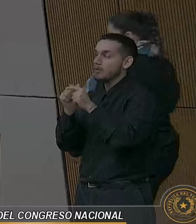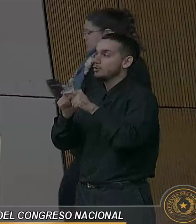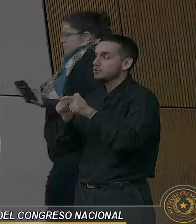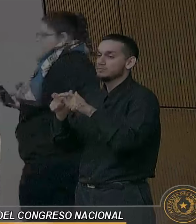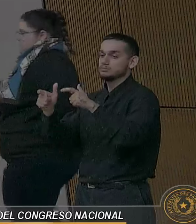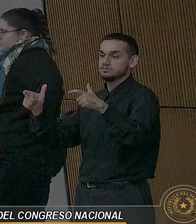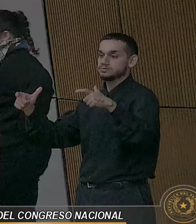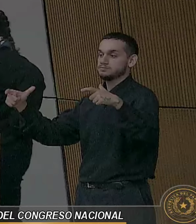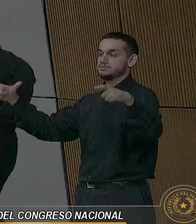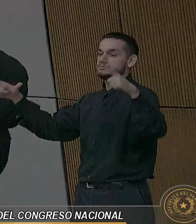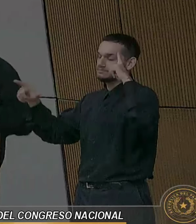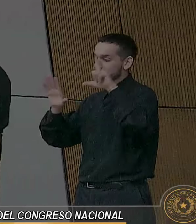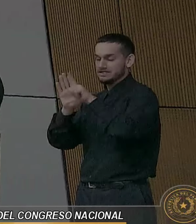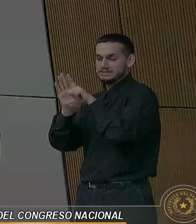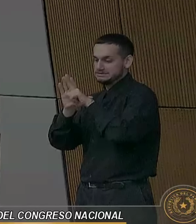englobar